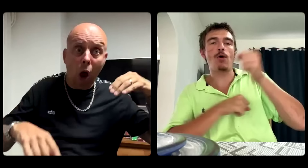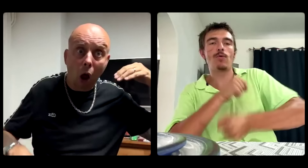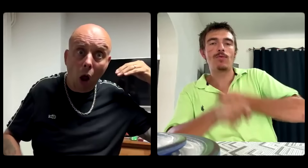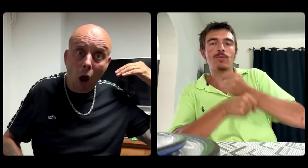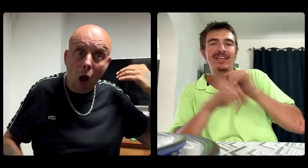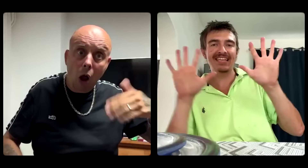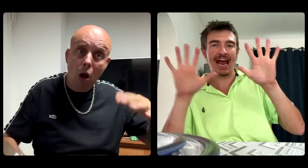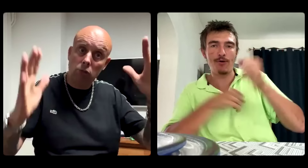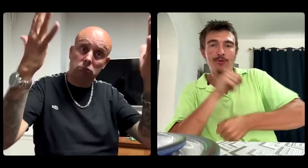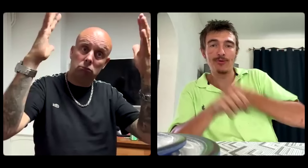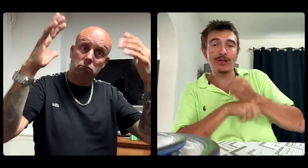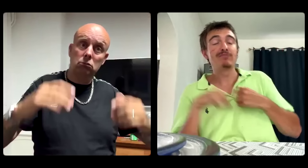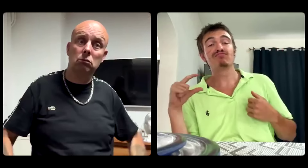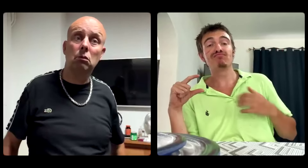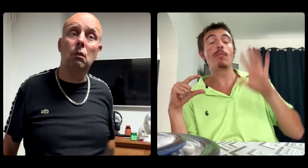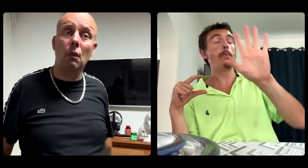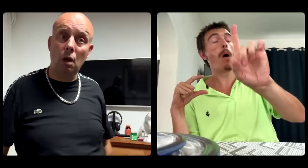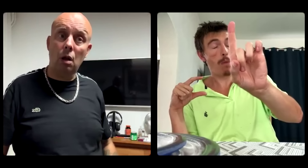testen. Ja.